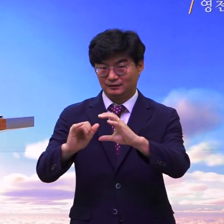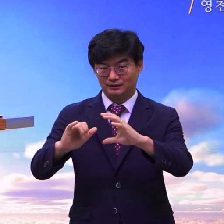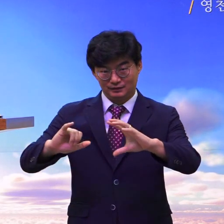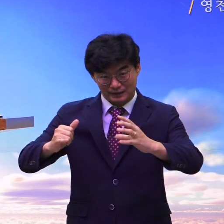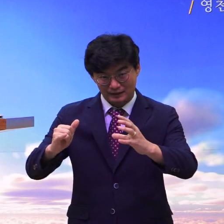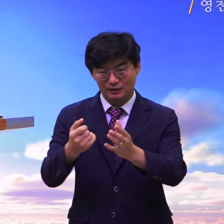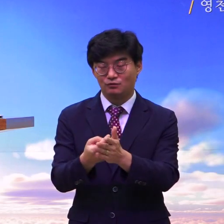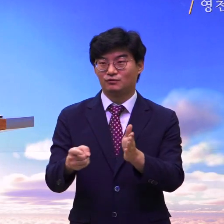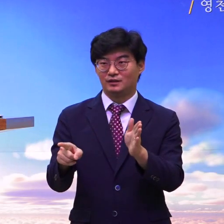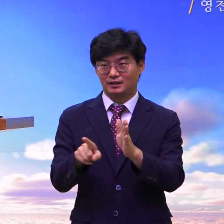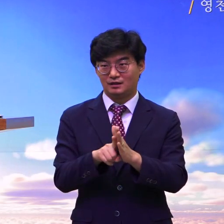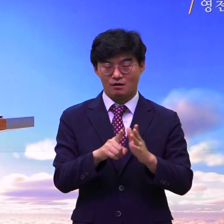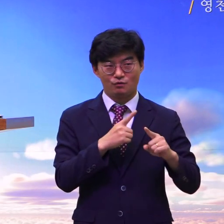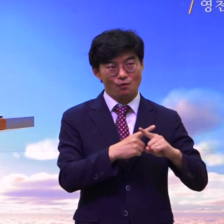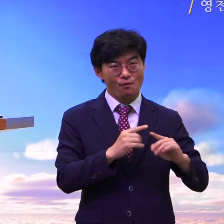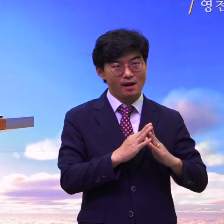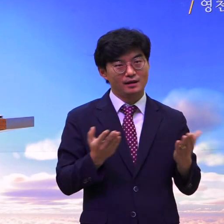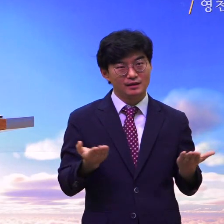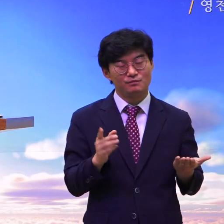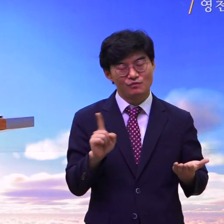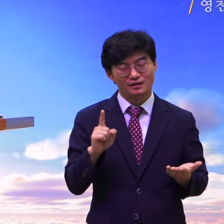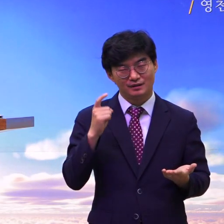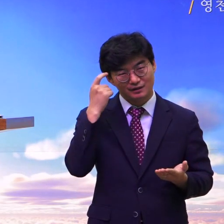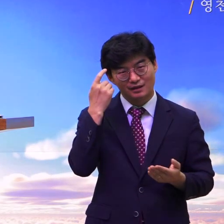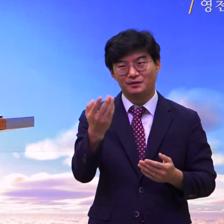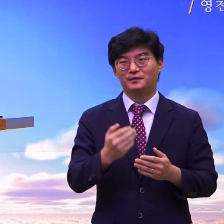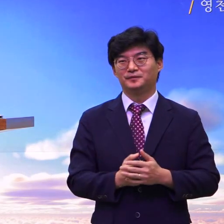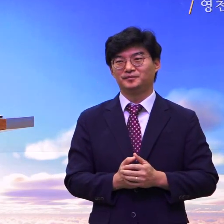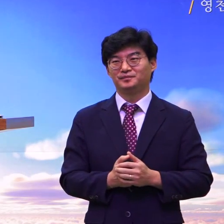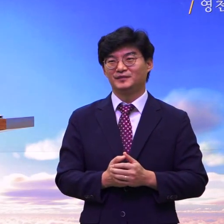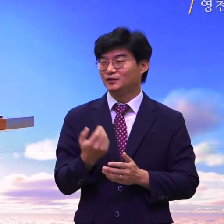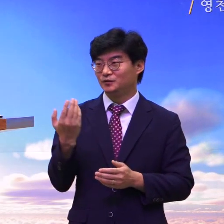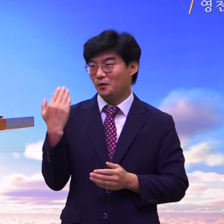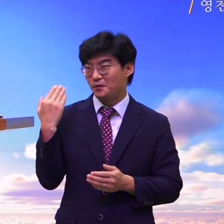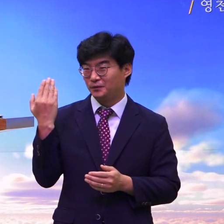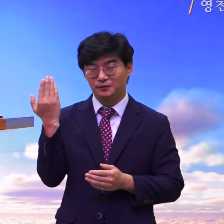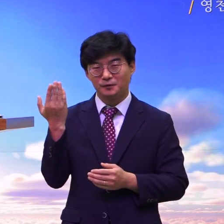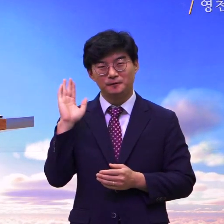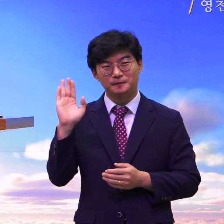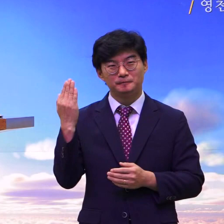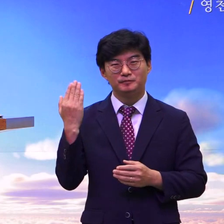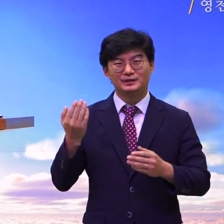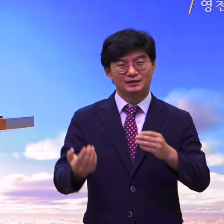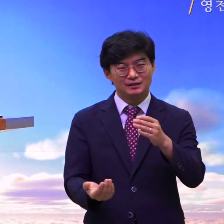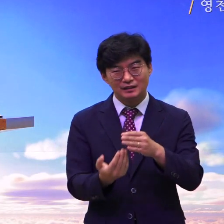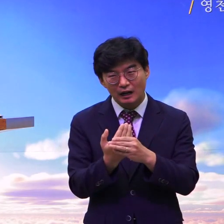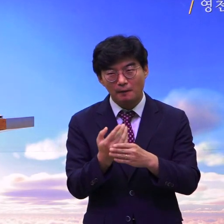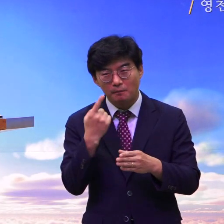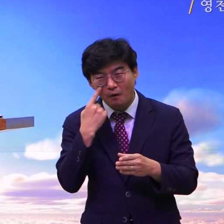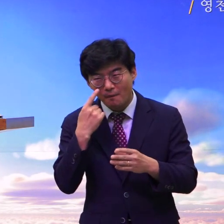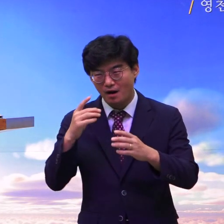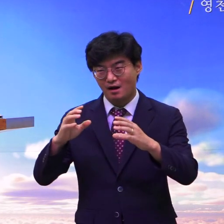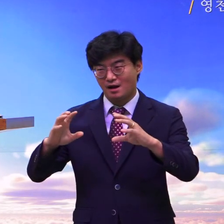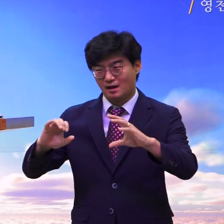최근에 일어나는 일들을 보면서 세상 사람들은 교회를 향해서 여러 가지 말들을 쏟아냅니다.